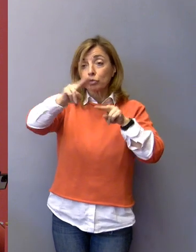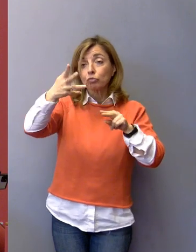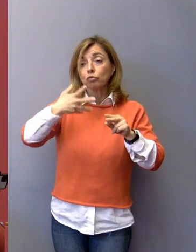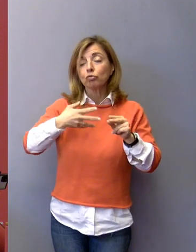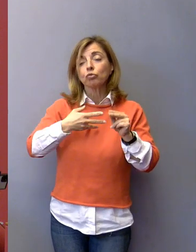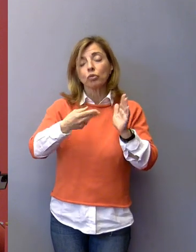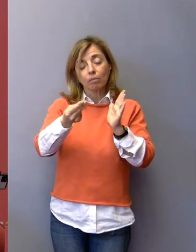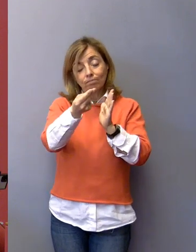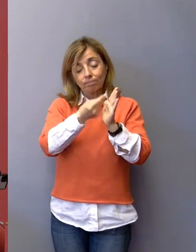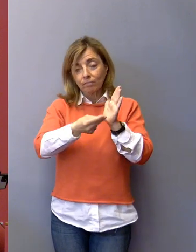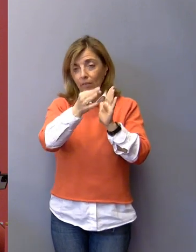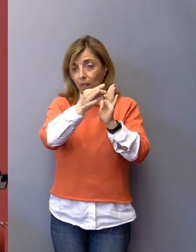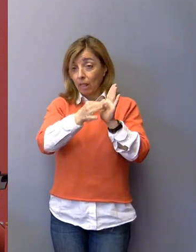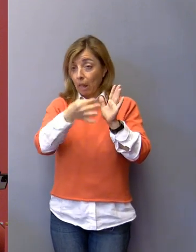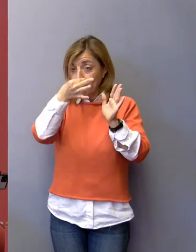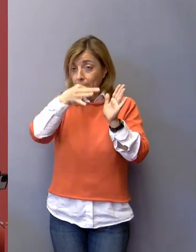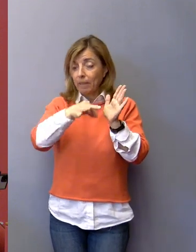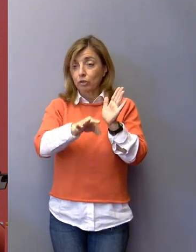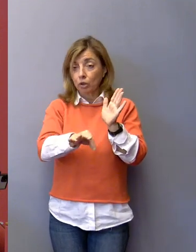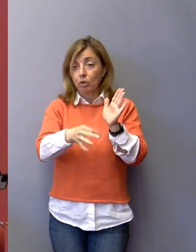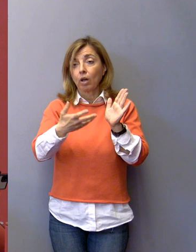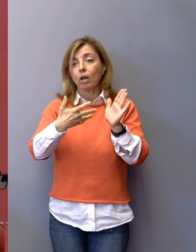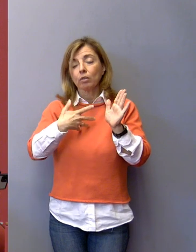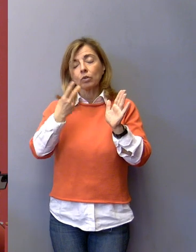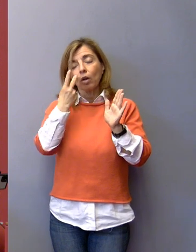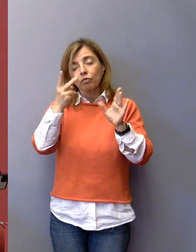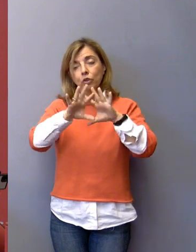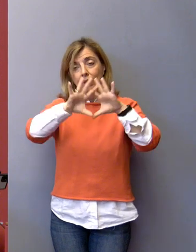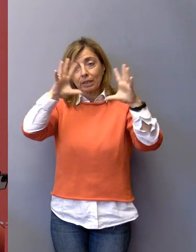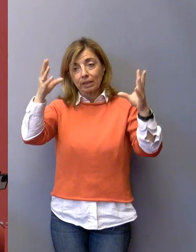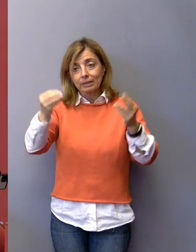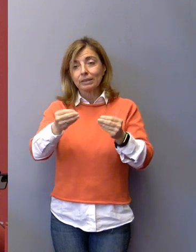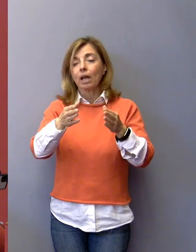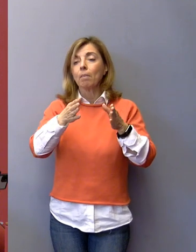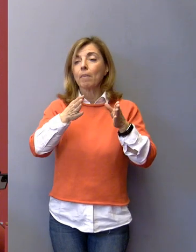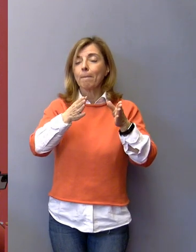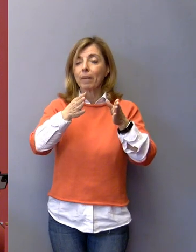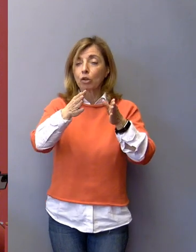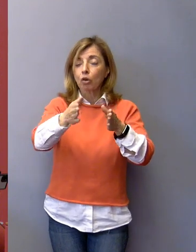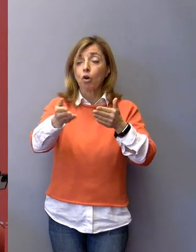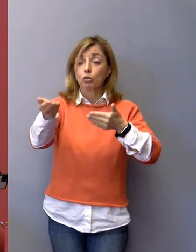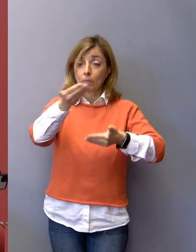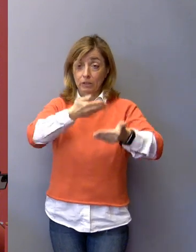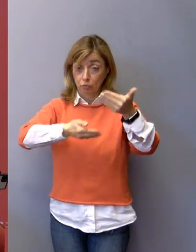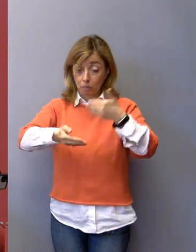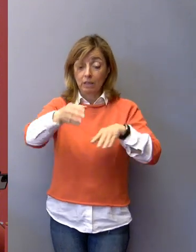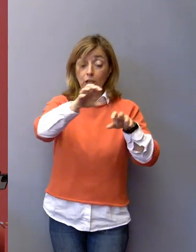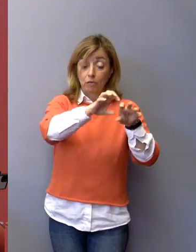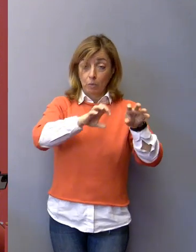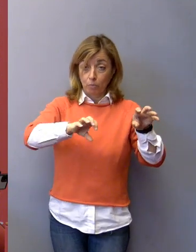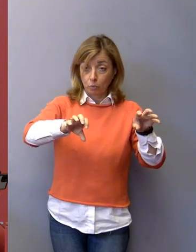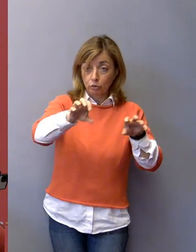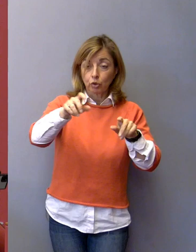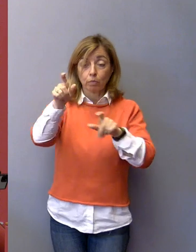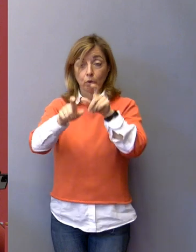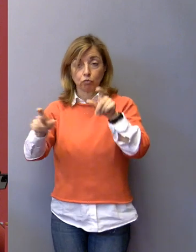che comprende una visione d'insieme di percorsi partecipativi dei municipi dei cittadini e non